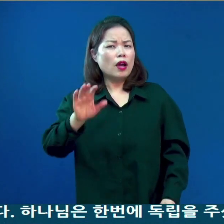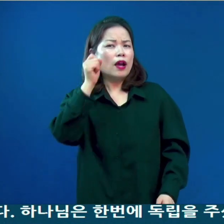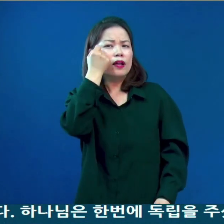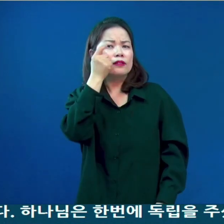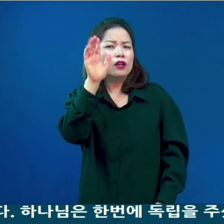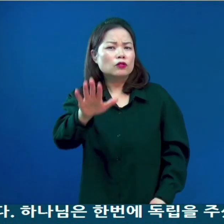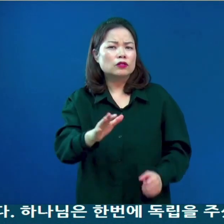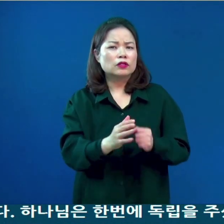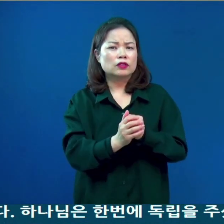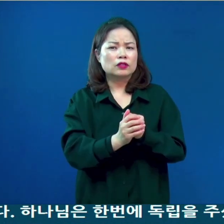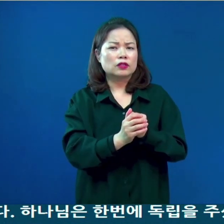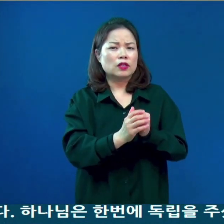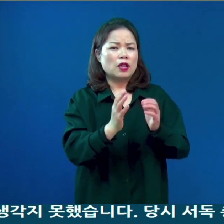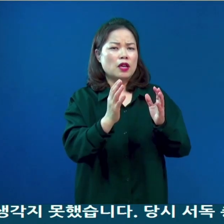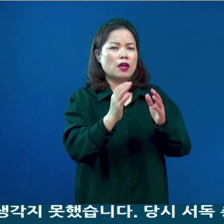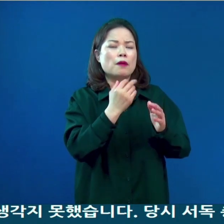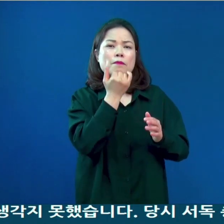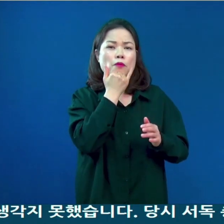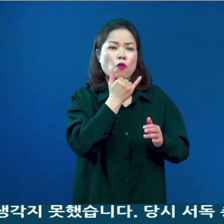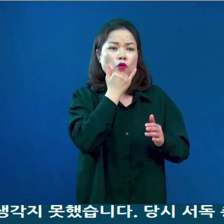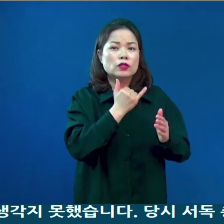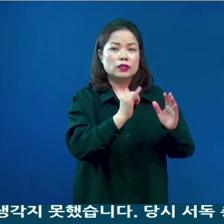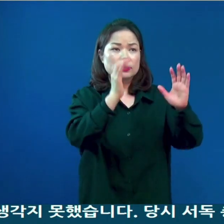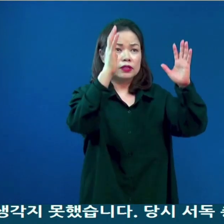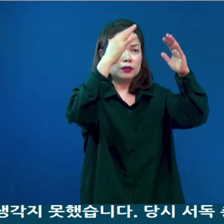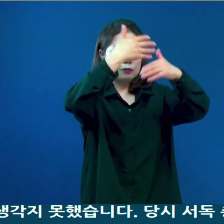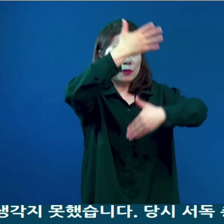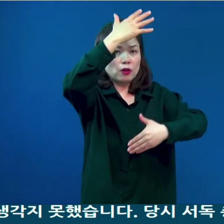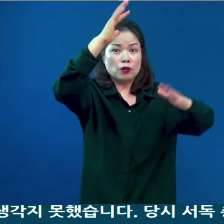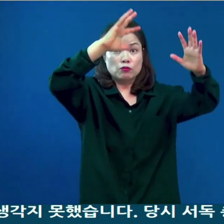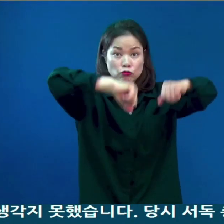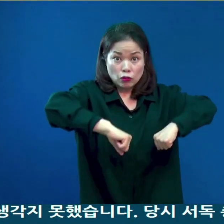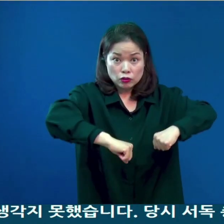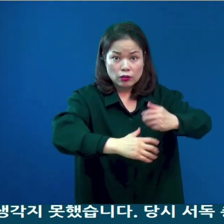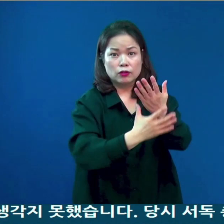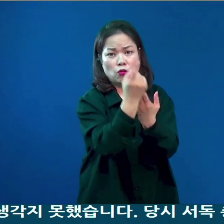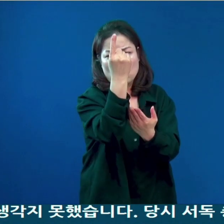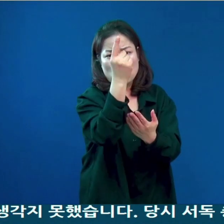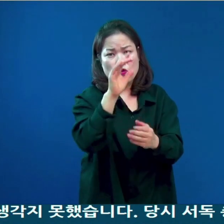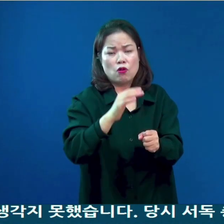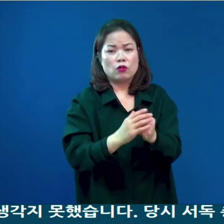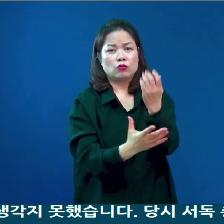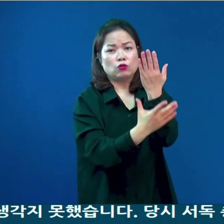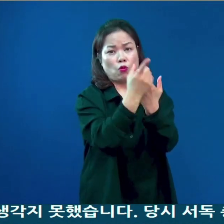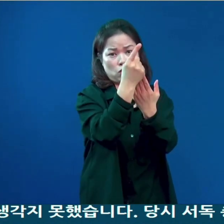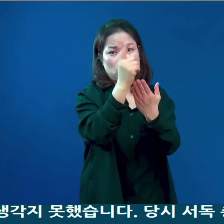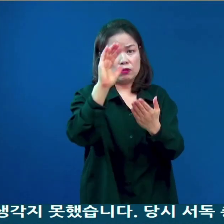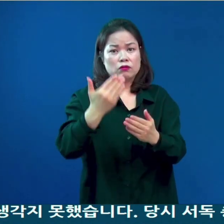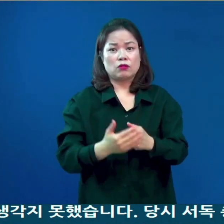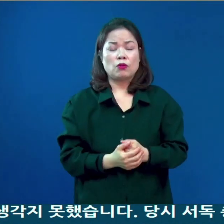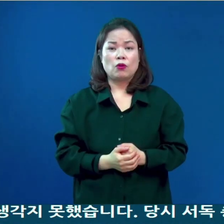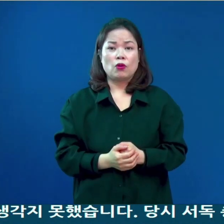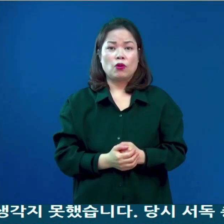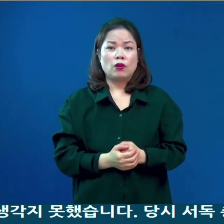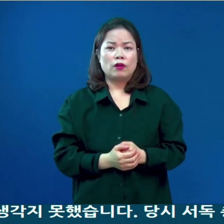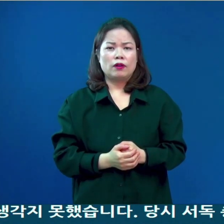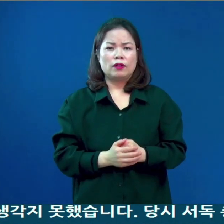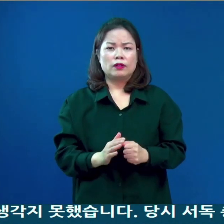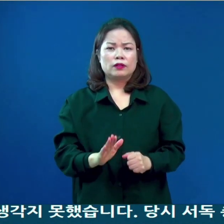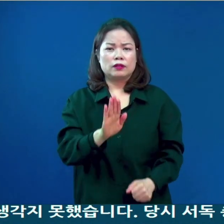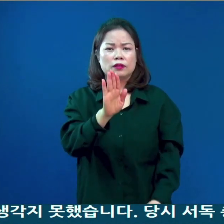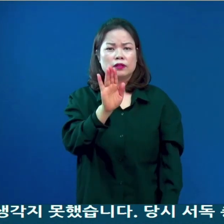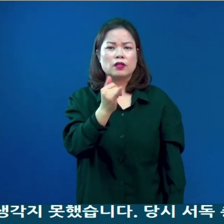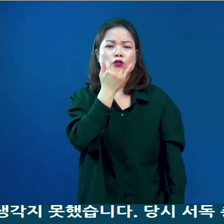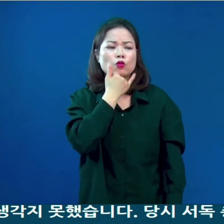뒤에 베를린 장벽이 무너졌습니다. 갑작스럽게 무너진 겁니다. 그리고 통일이 되었습니다. 사실 이 베를린